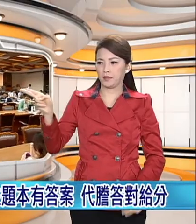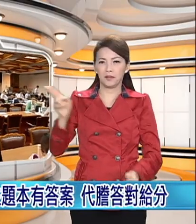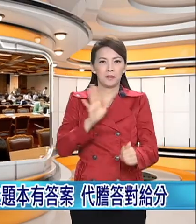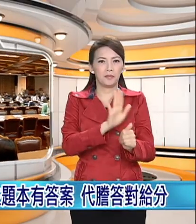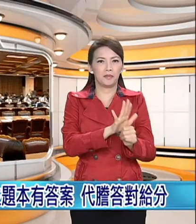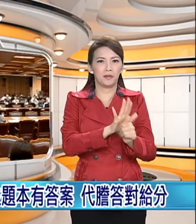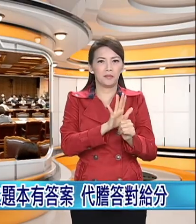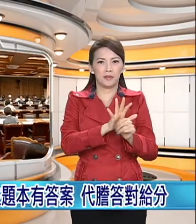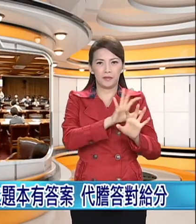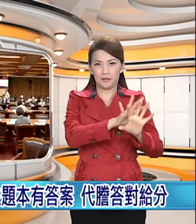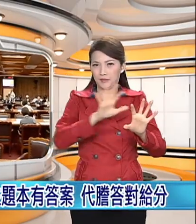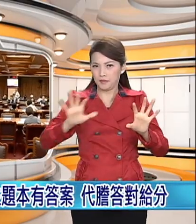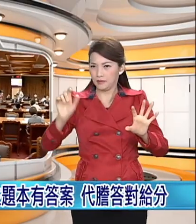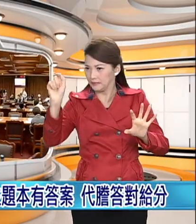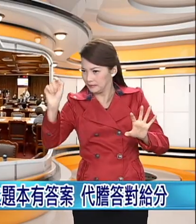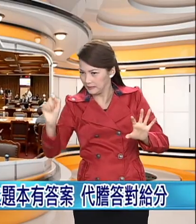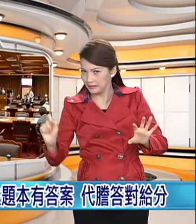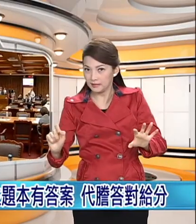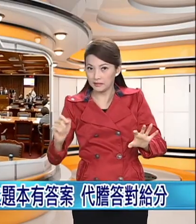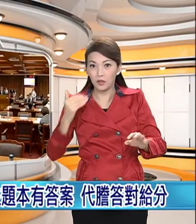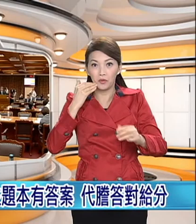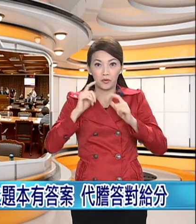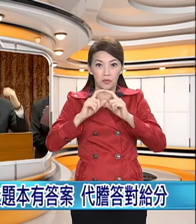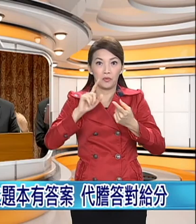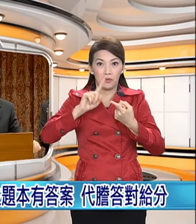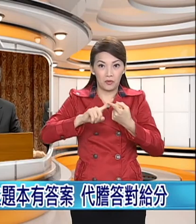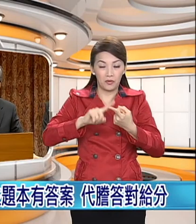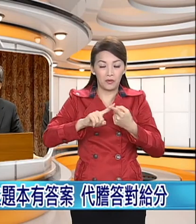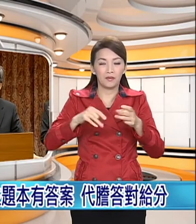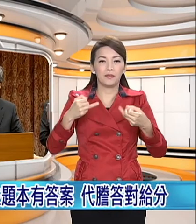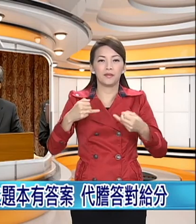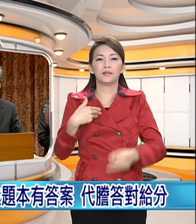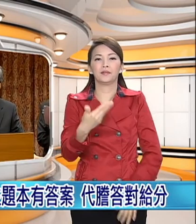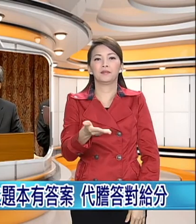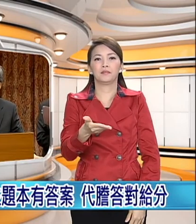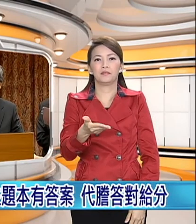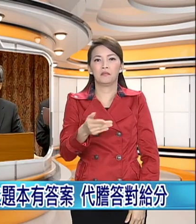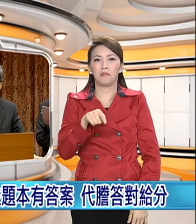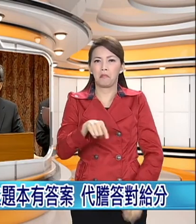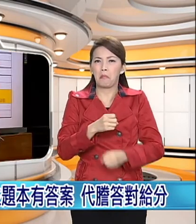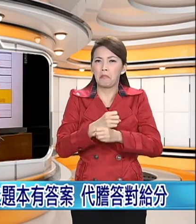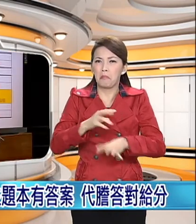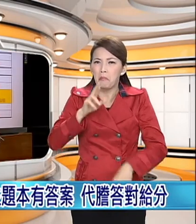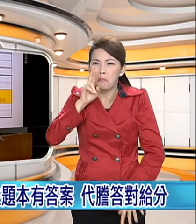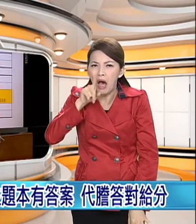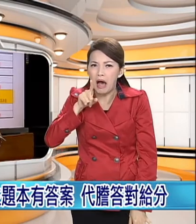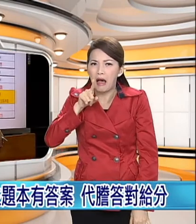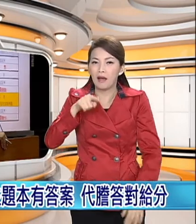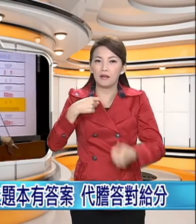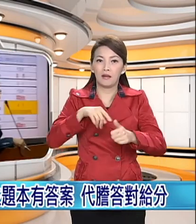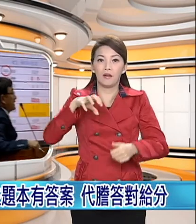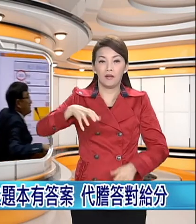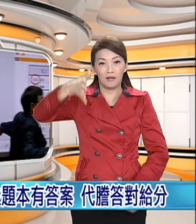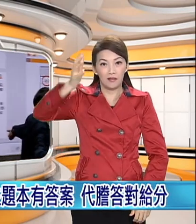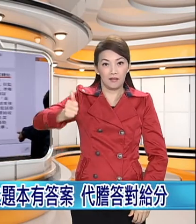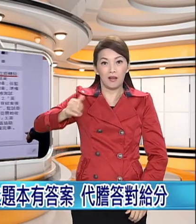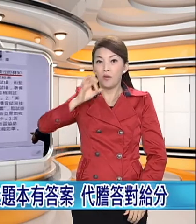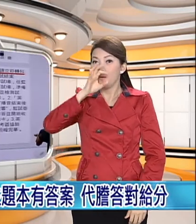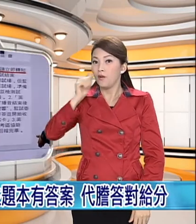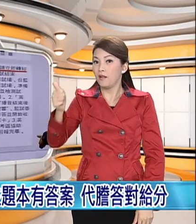务会带腾到答案卡，答对就给分。而对于这样的乌龙，教育部长吴思